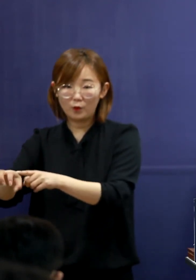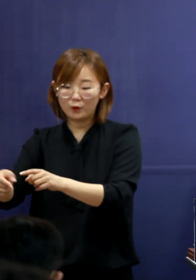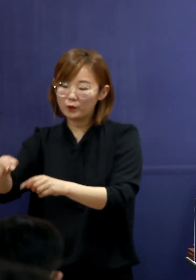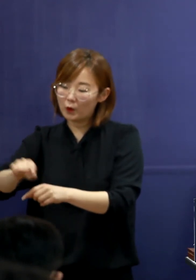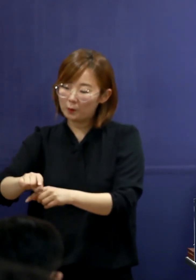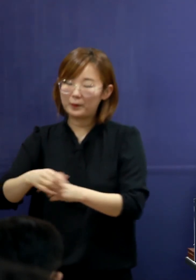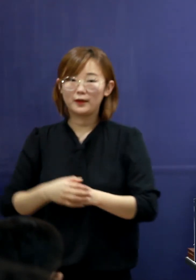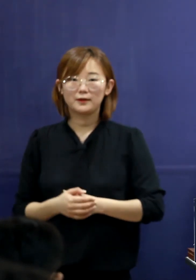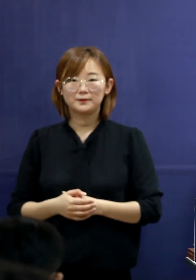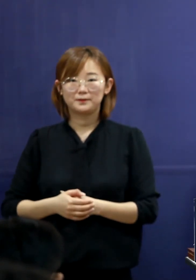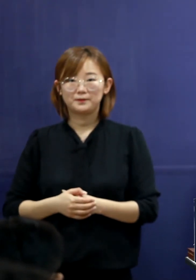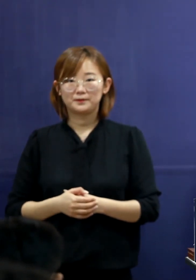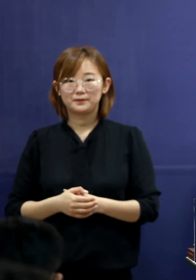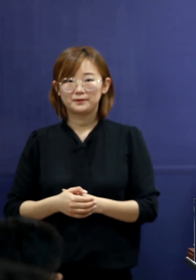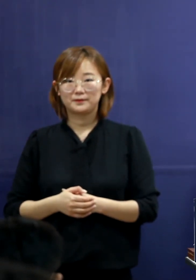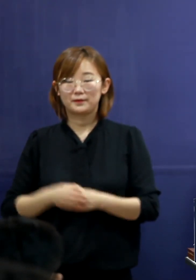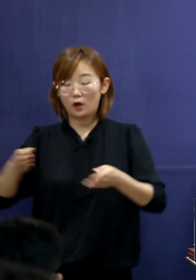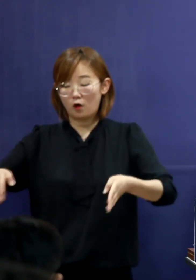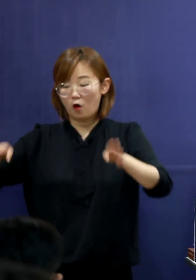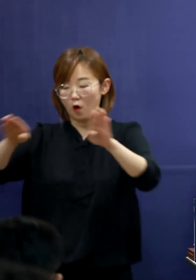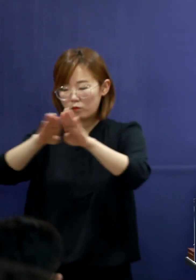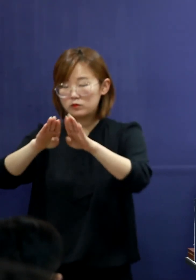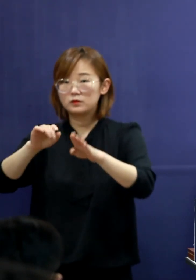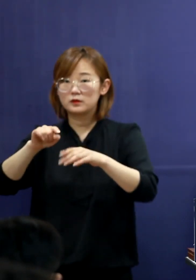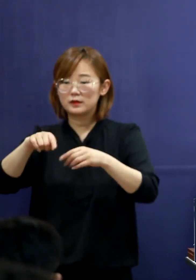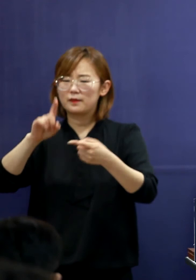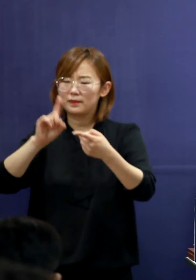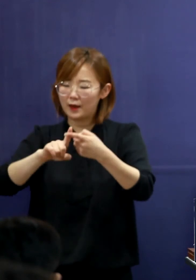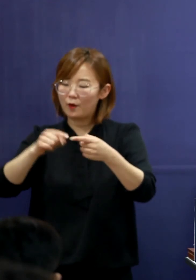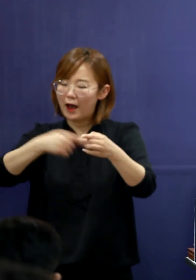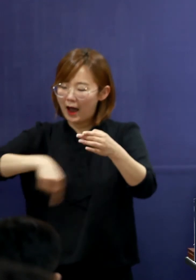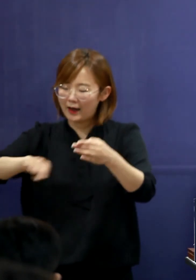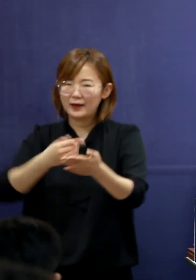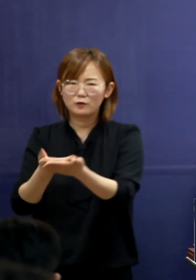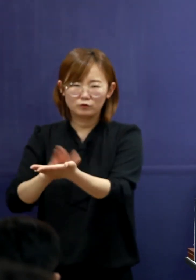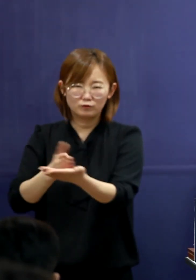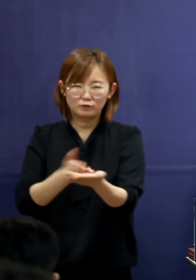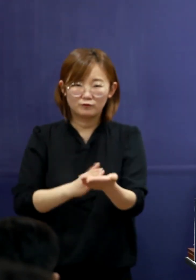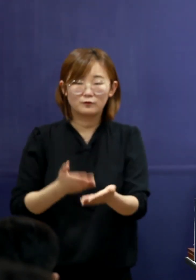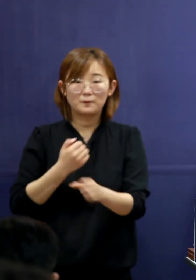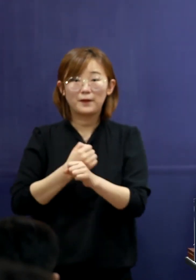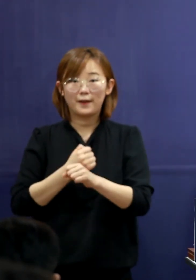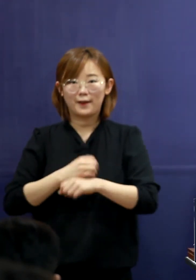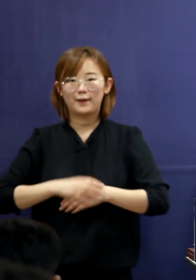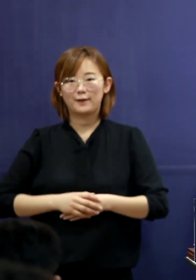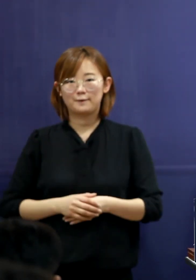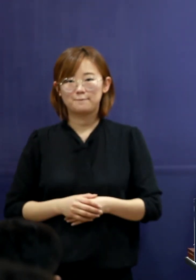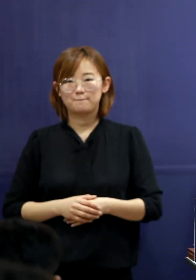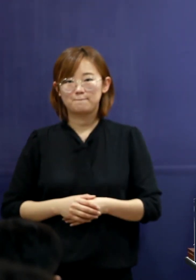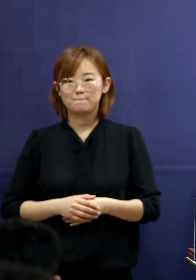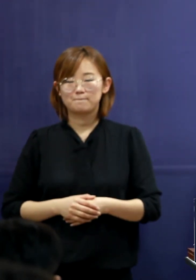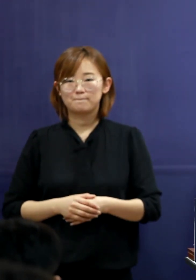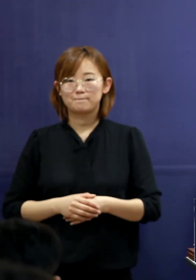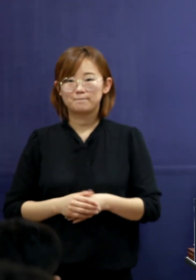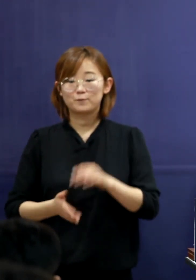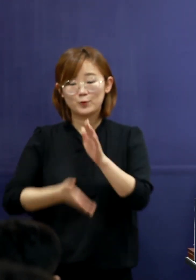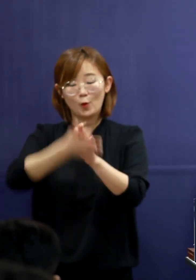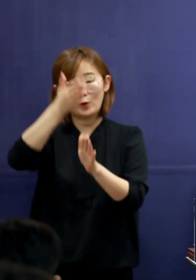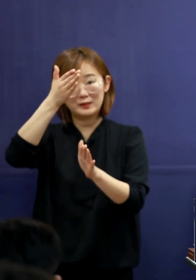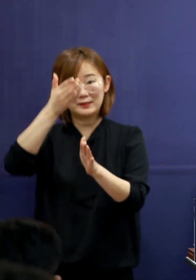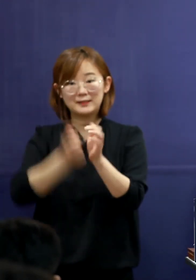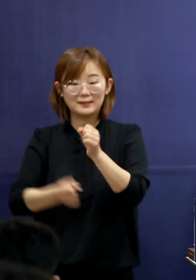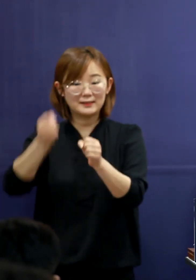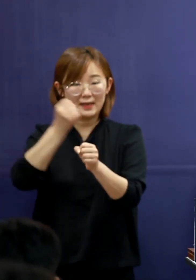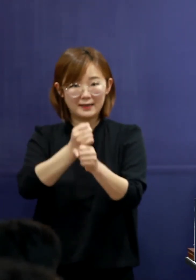빼대는 그대로 놔두고 리모델링해서 지금 현재 이제 도시재생센터 사무실로 주로